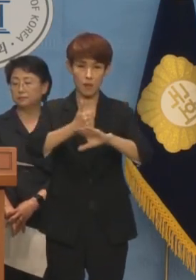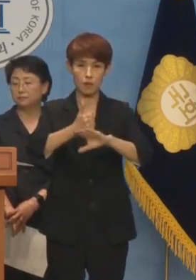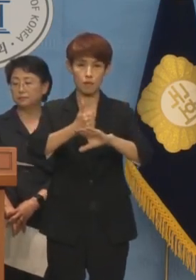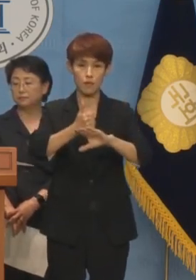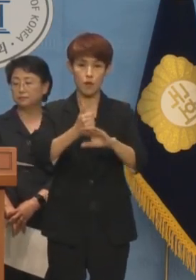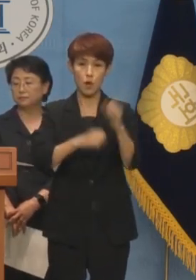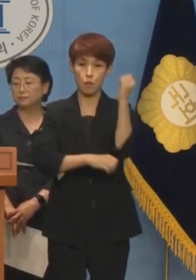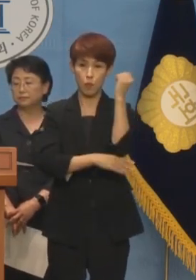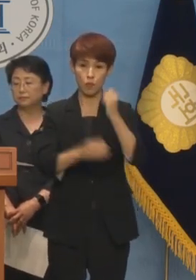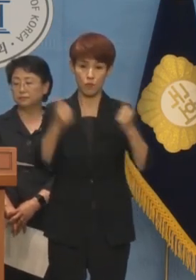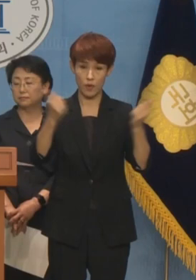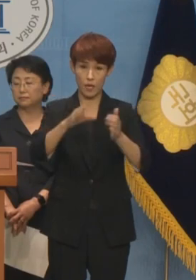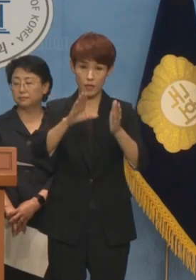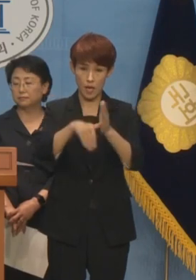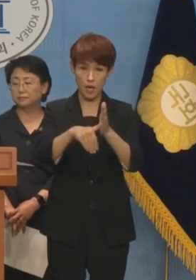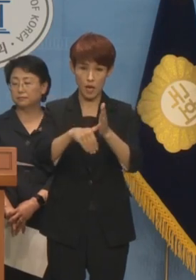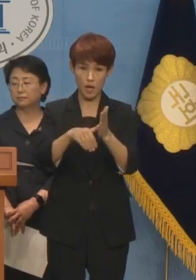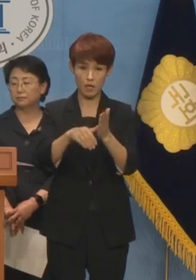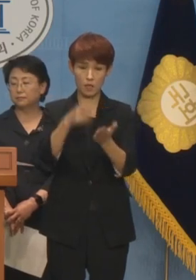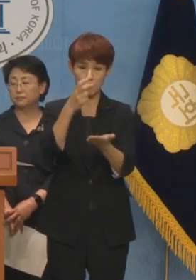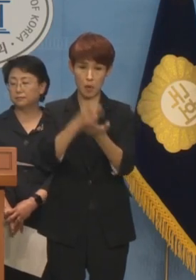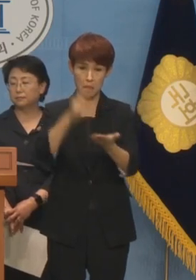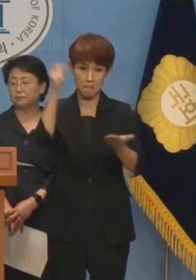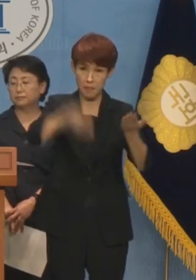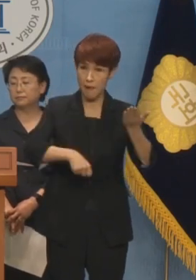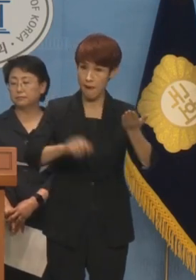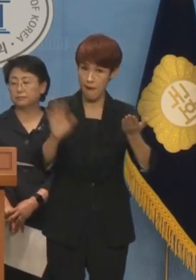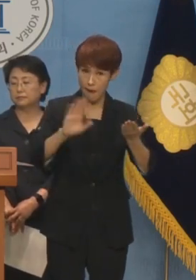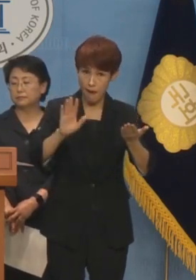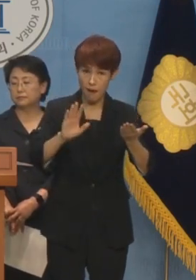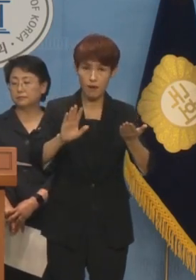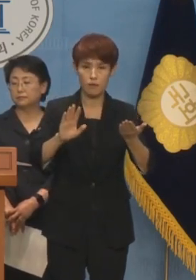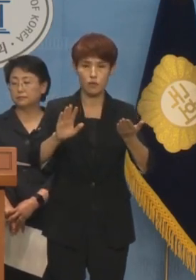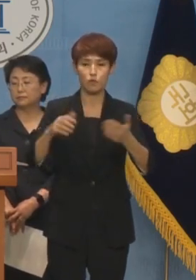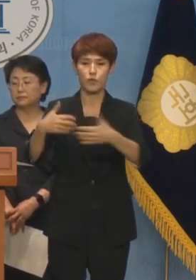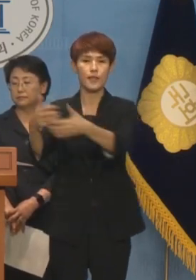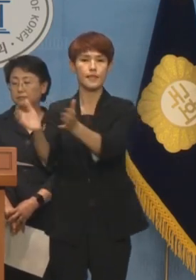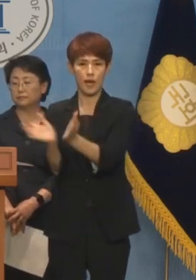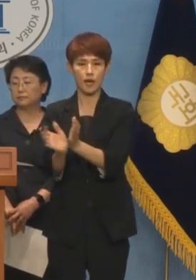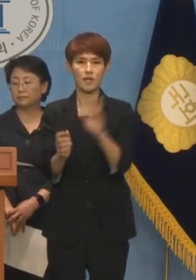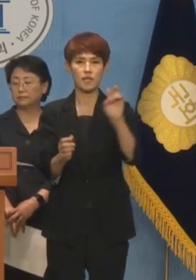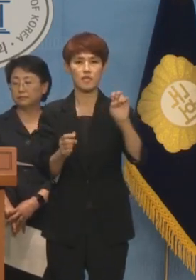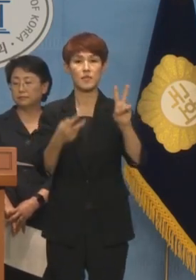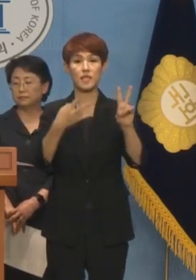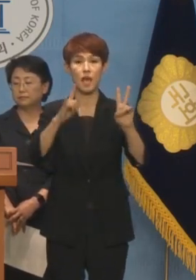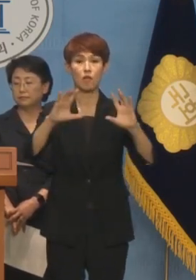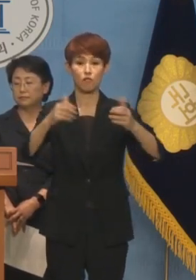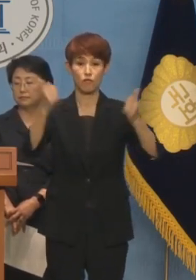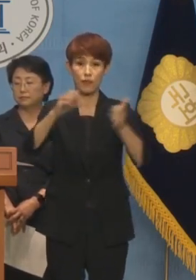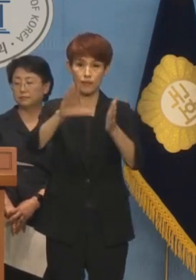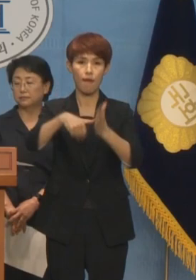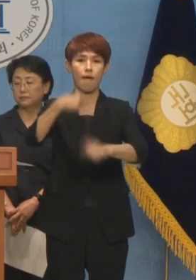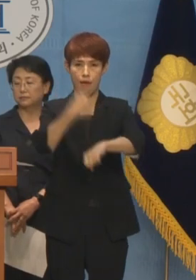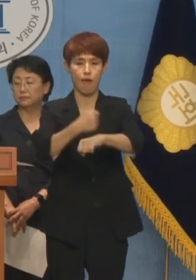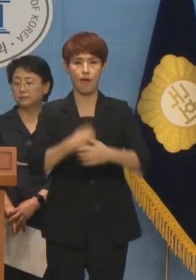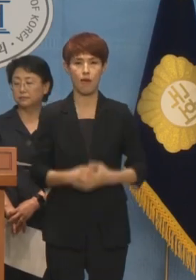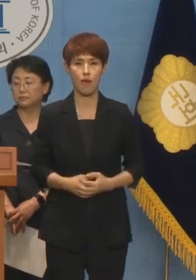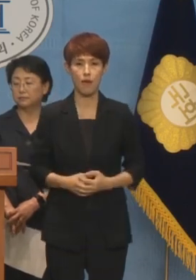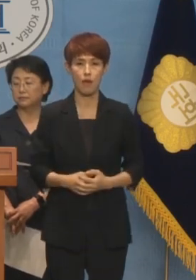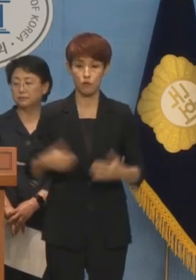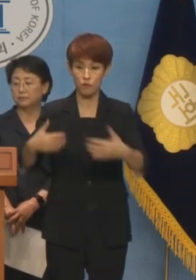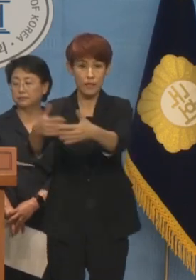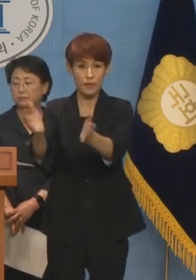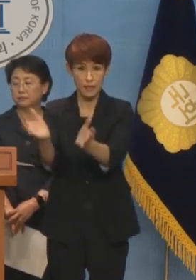본회의에서 관련 법이 통과되지 않는다면 조국 혁신당이 22대 국회에서 하겠습니다. 조국